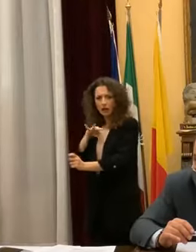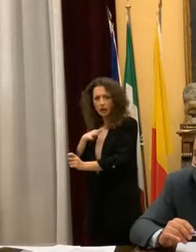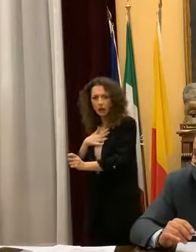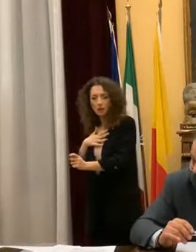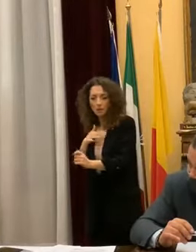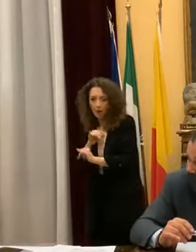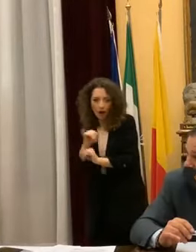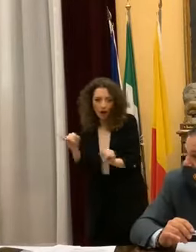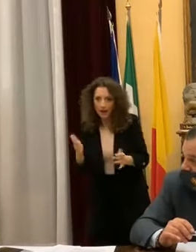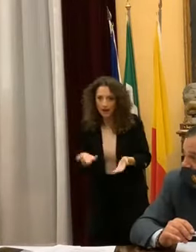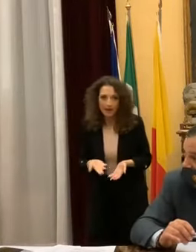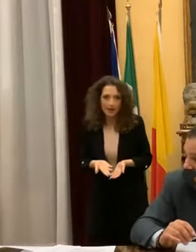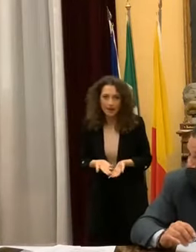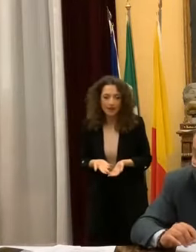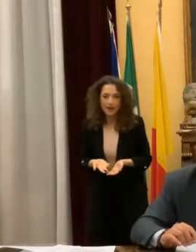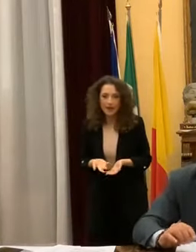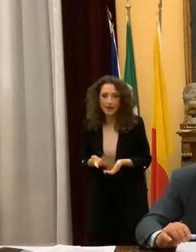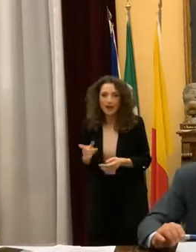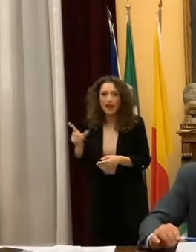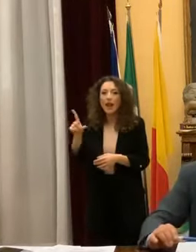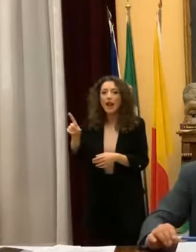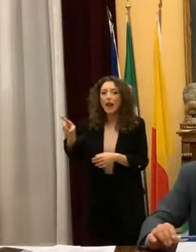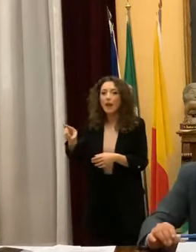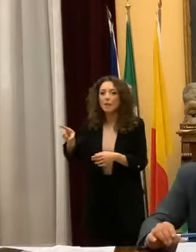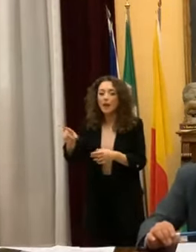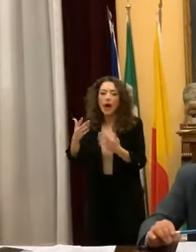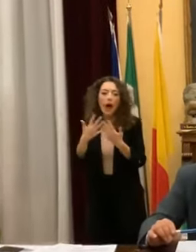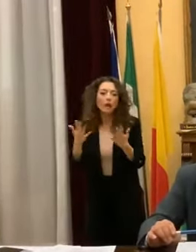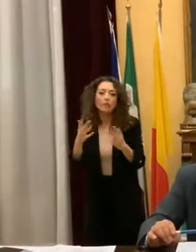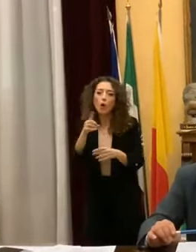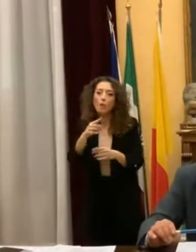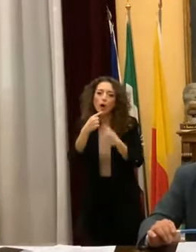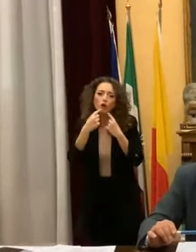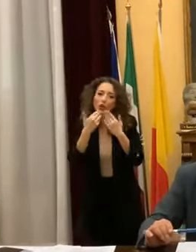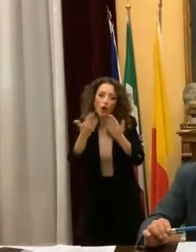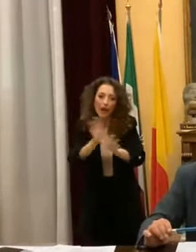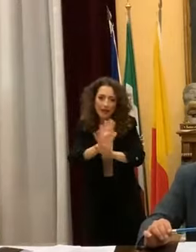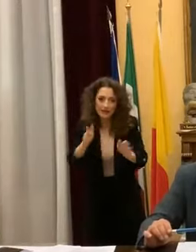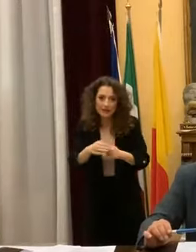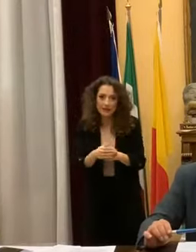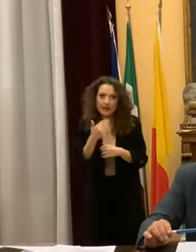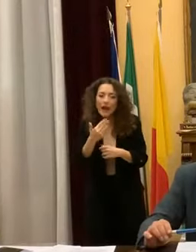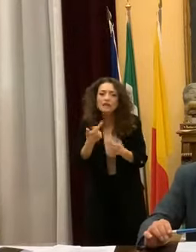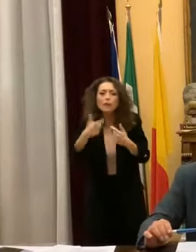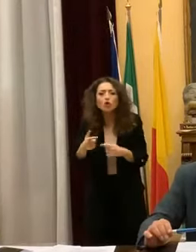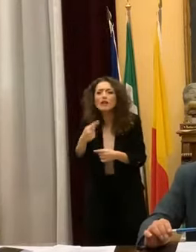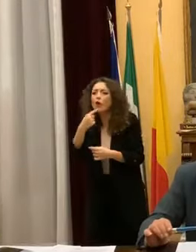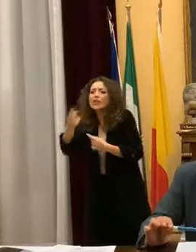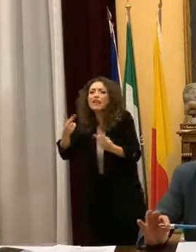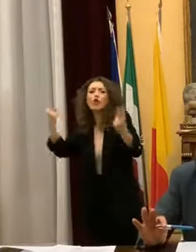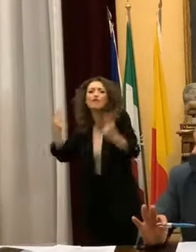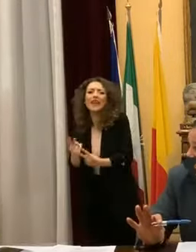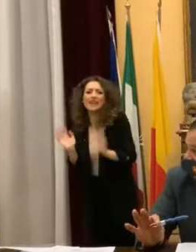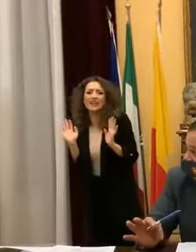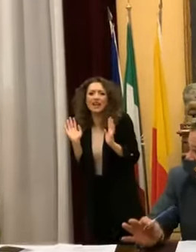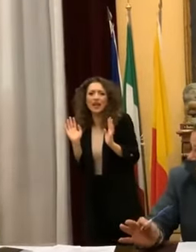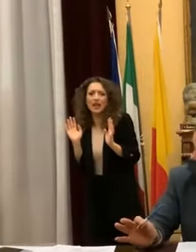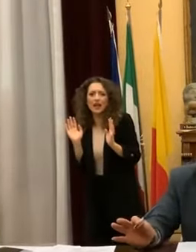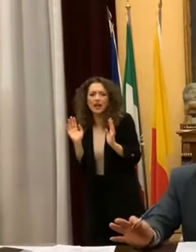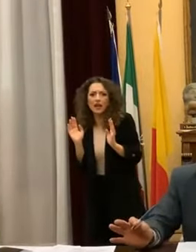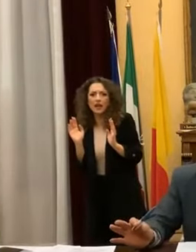tutto, incalzato, in più interviste, quantomeno Paolo, ti dico grazie, che ha detto la verità, che non ti ho mai chiesto neanche il trasferimento